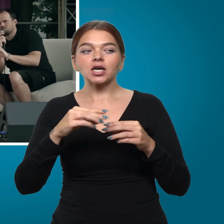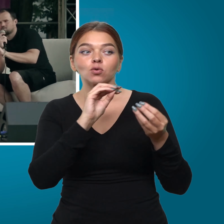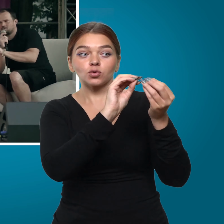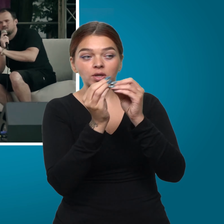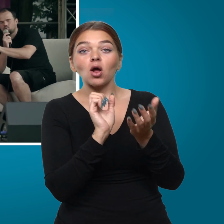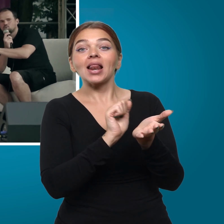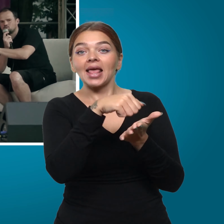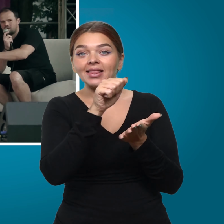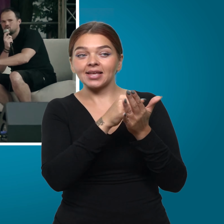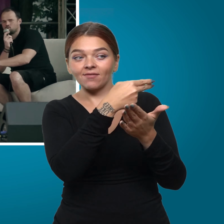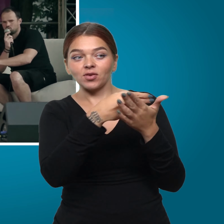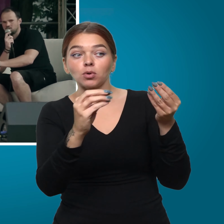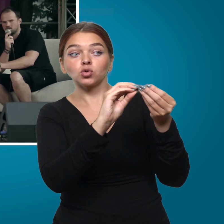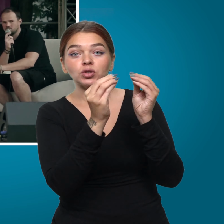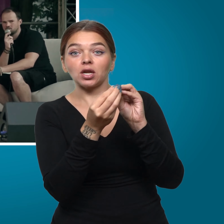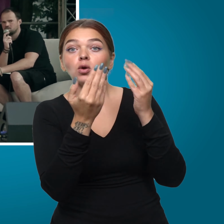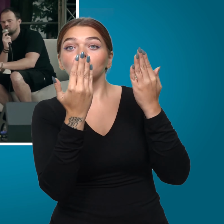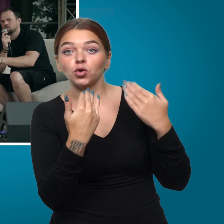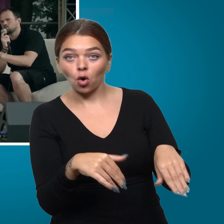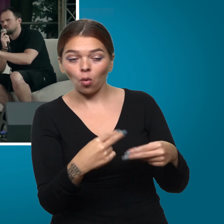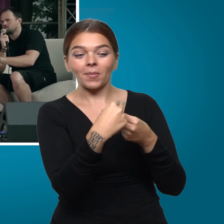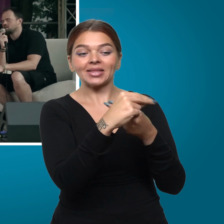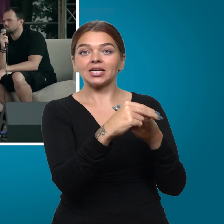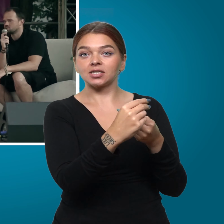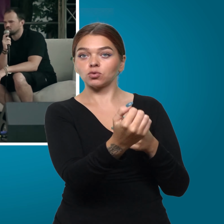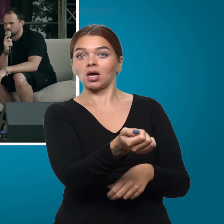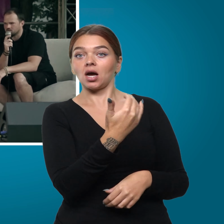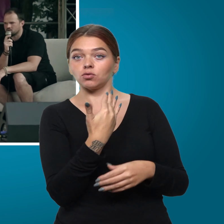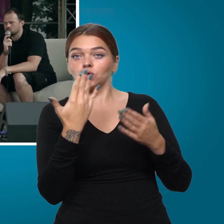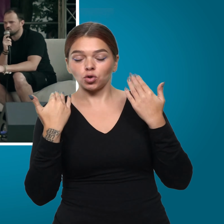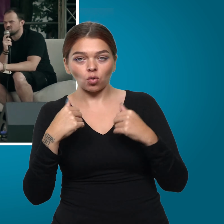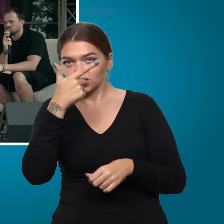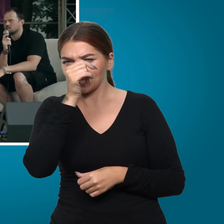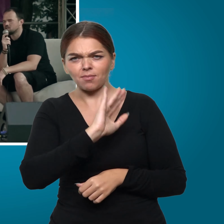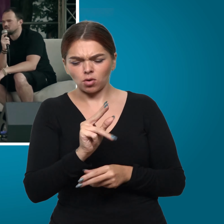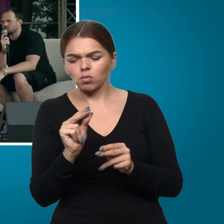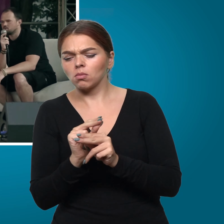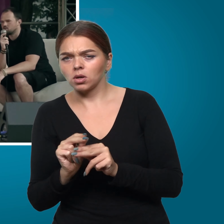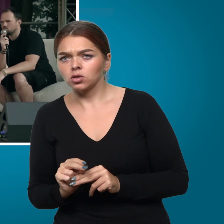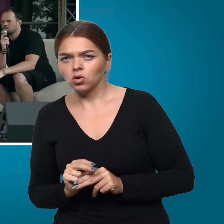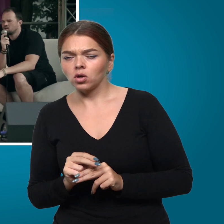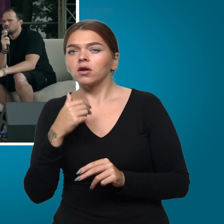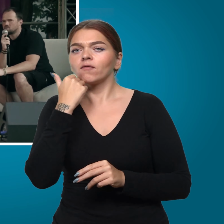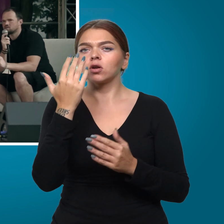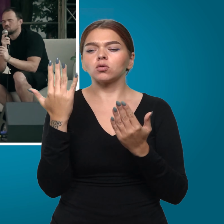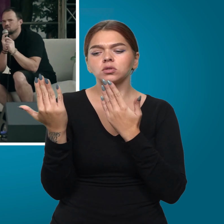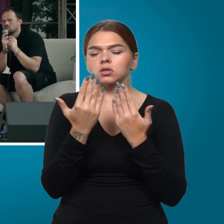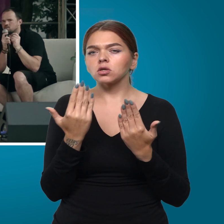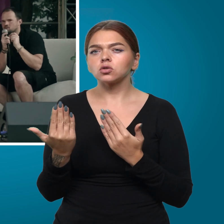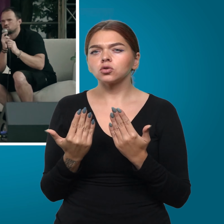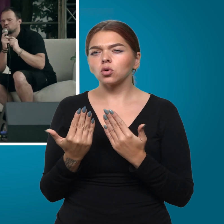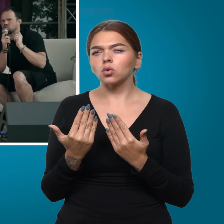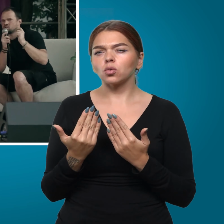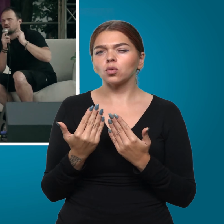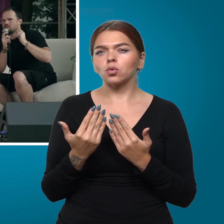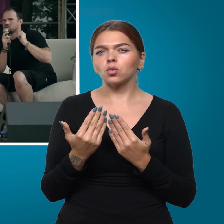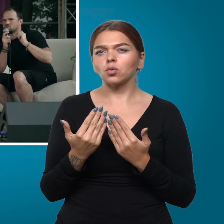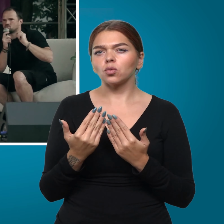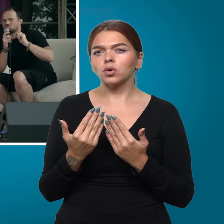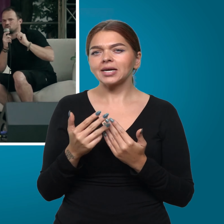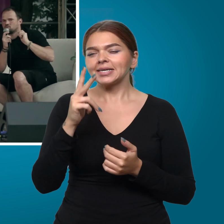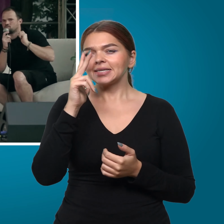aš jau suderinau su leidykla, kai man atsiuntė redaktorė savo pataisimus, aš ten visai nepykau. Ir tada aš ją skaičiau